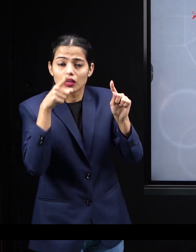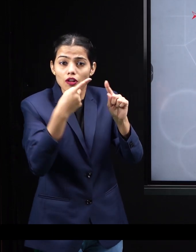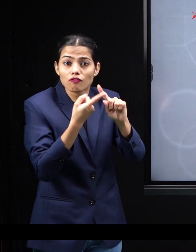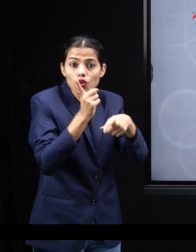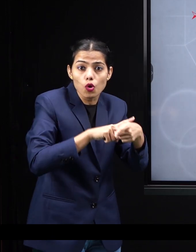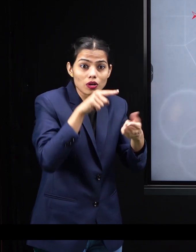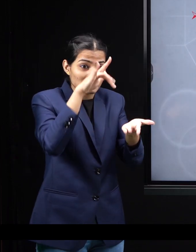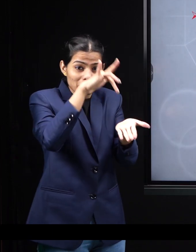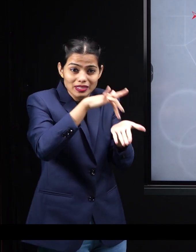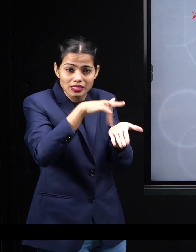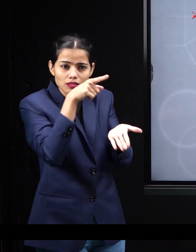ஒரு வட்டத்தை உருவாக்குகிறது.